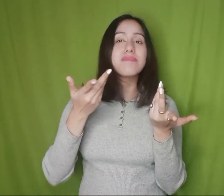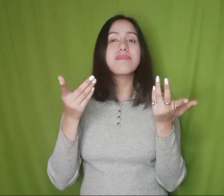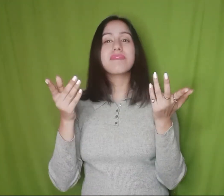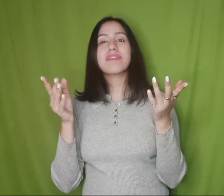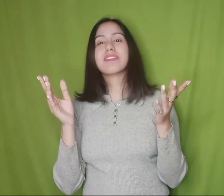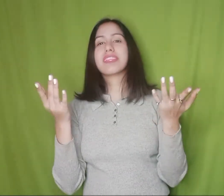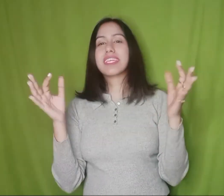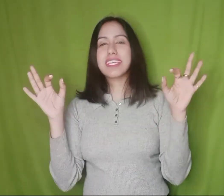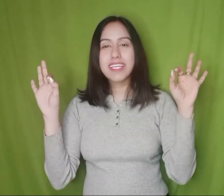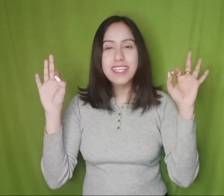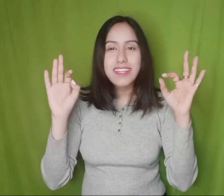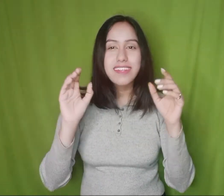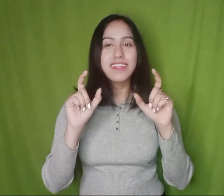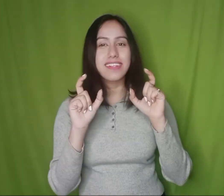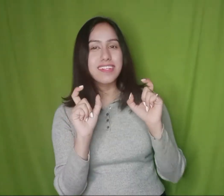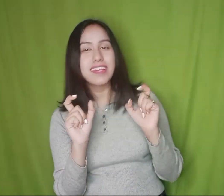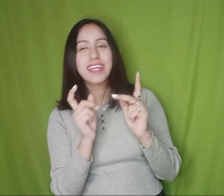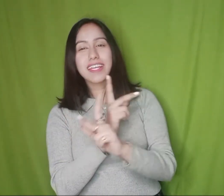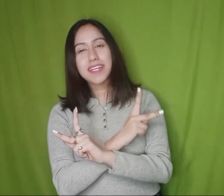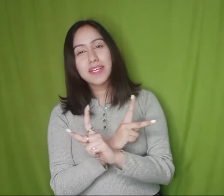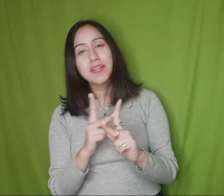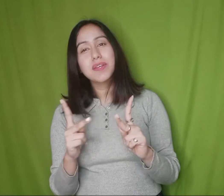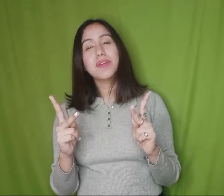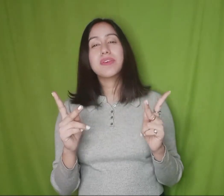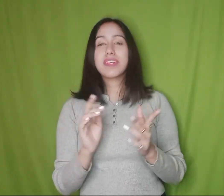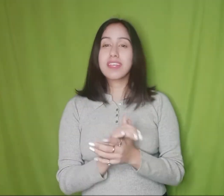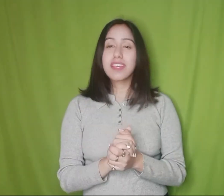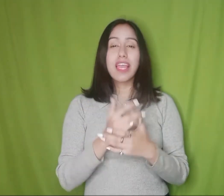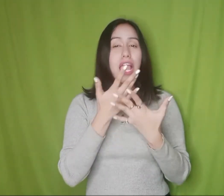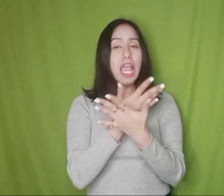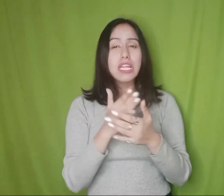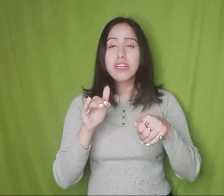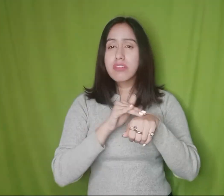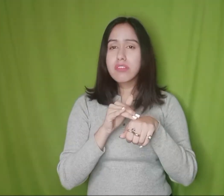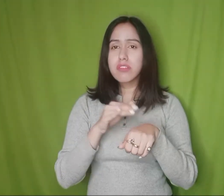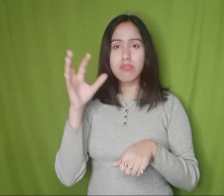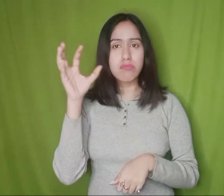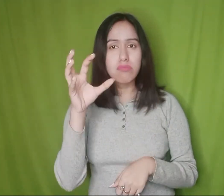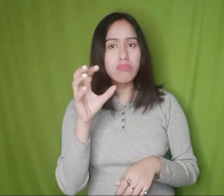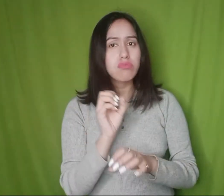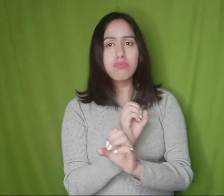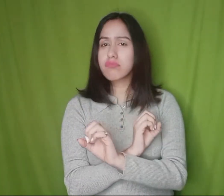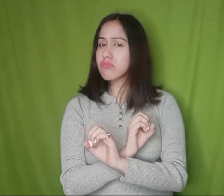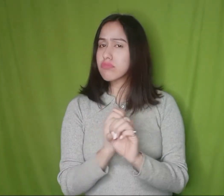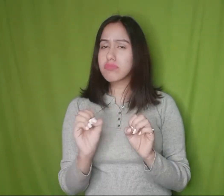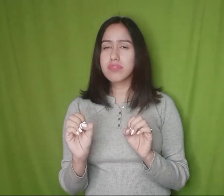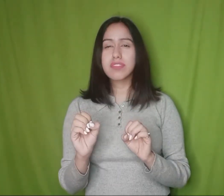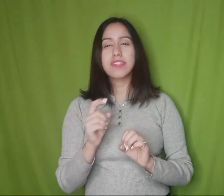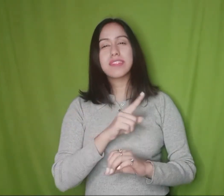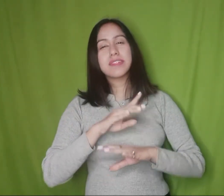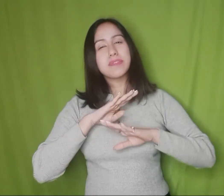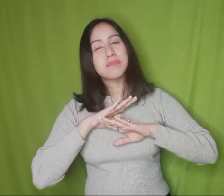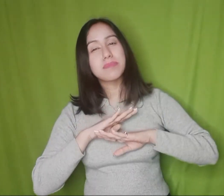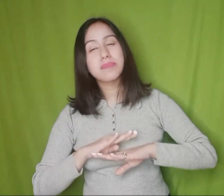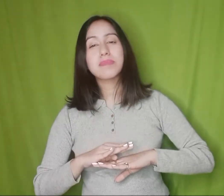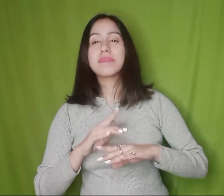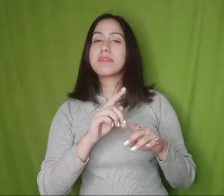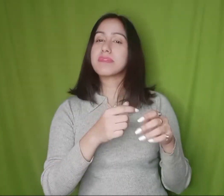हुए देखा था, कितनी ही बार झाड़ में फंसी तितलियों को छुड़ाते देखा था। वो कभी किसी दासी पर बिगड़ी